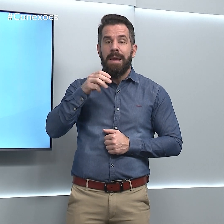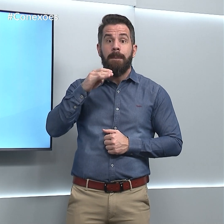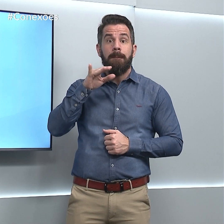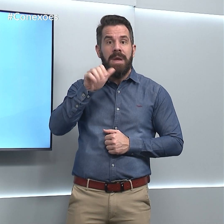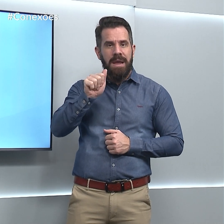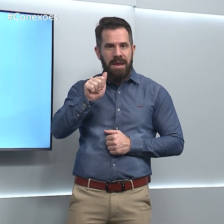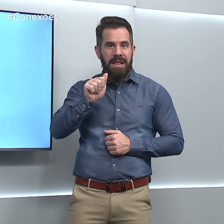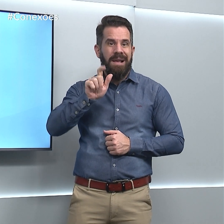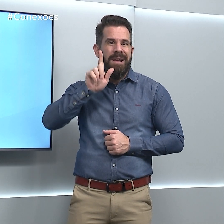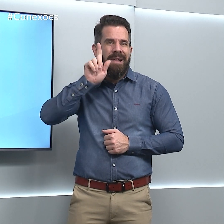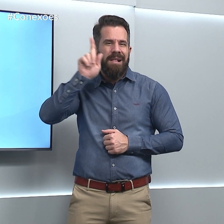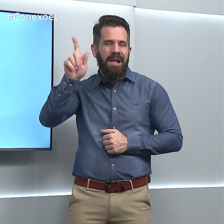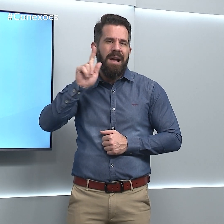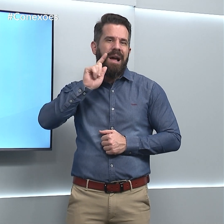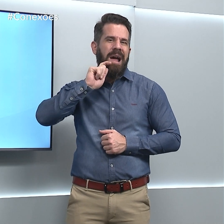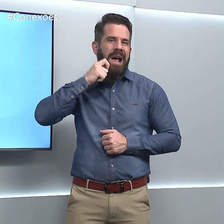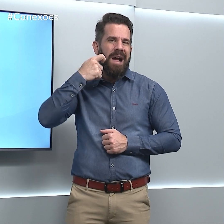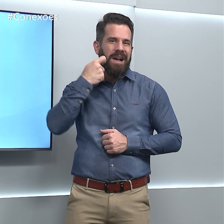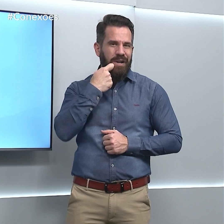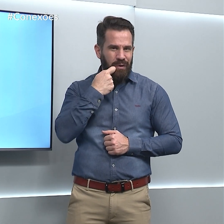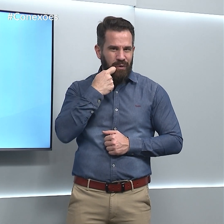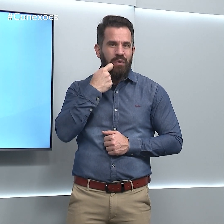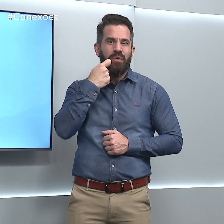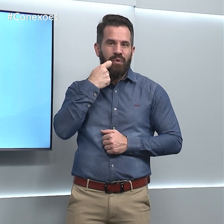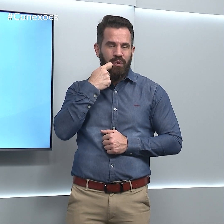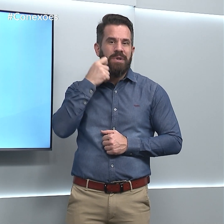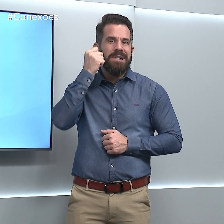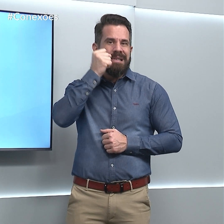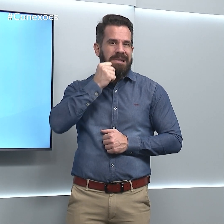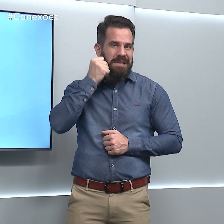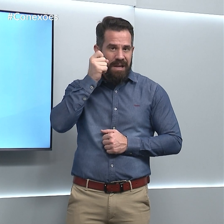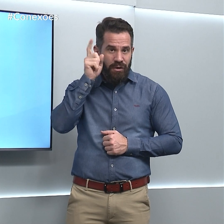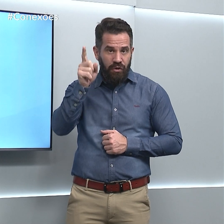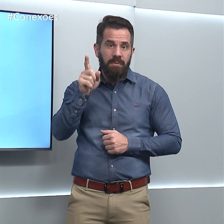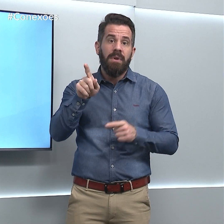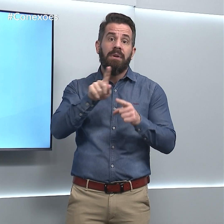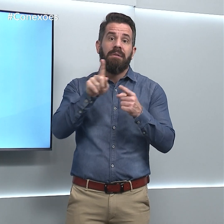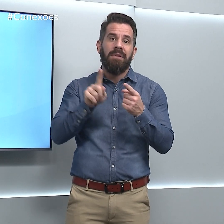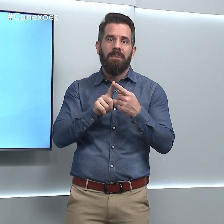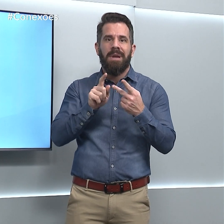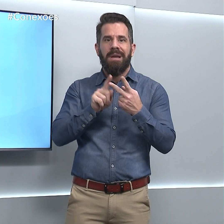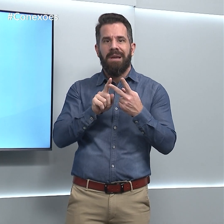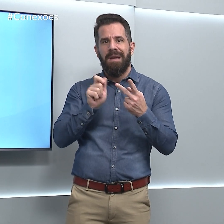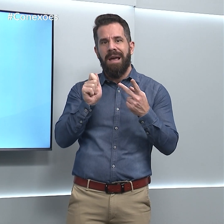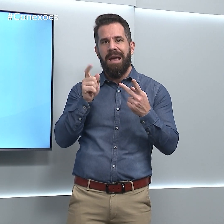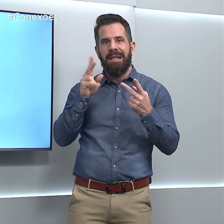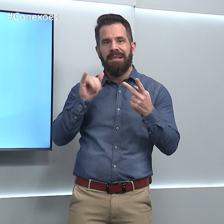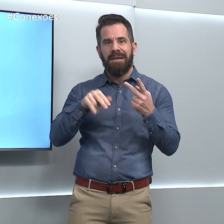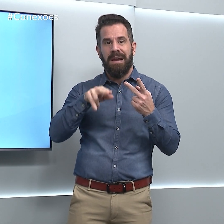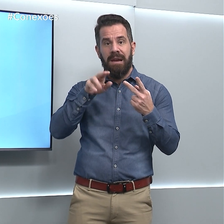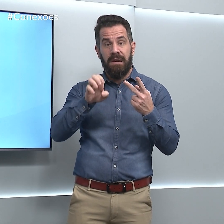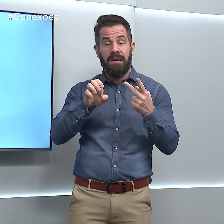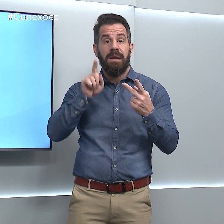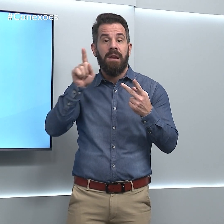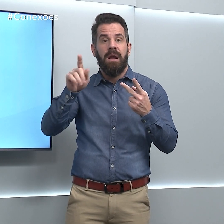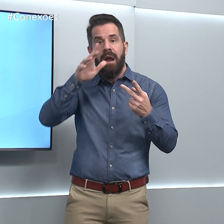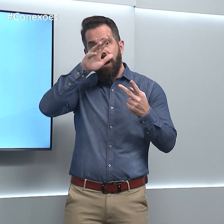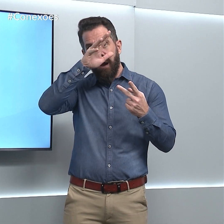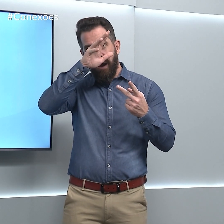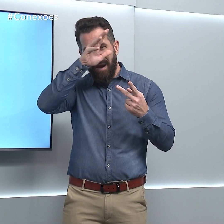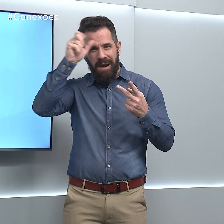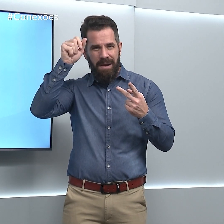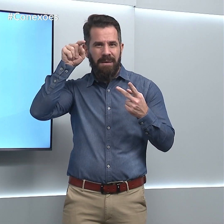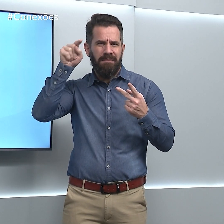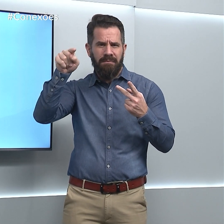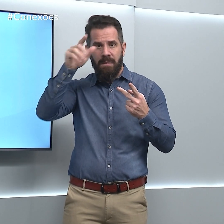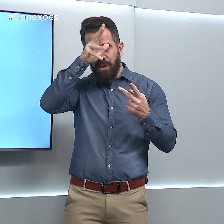no Sergipe, e Adriane Lopes, em Campo Grande, Mato Grosso do Sul, são as únicas mulheres que estarão à frente